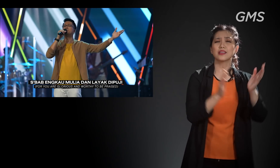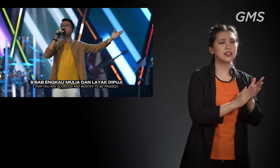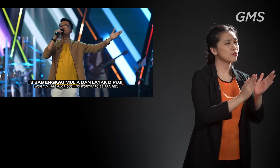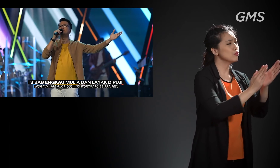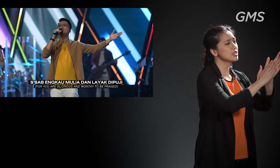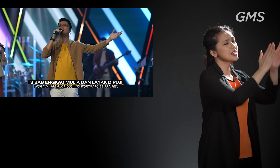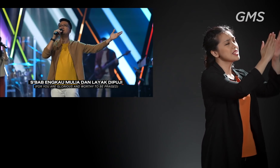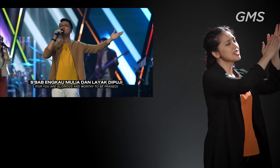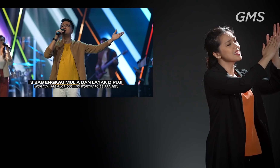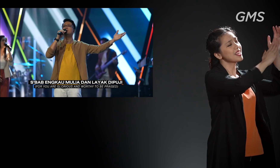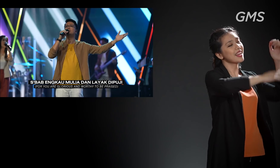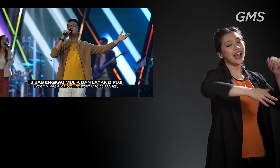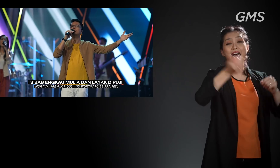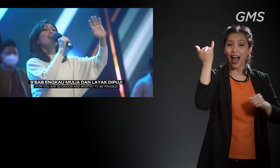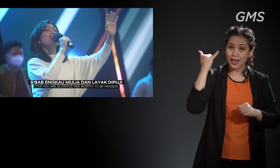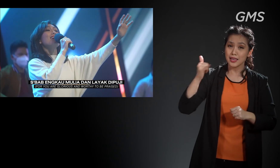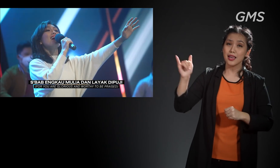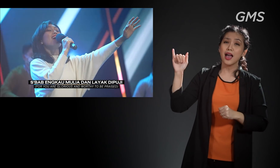layak dipuji,